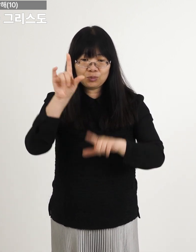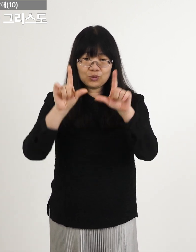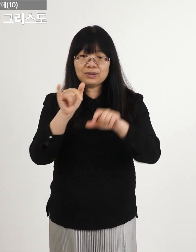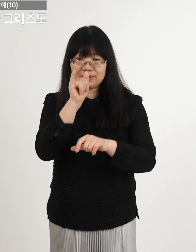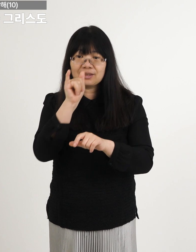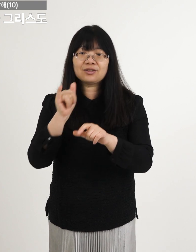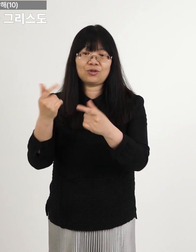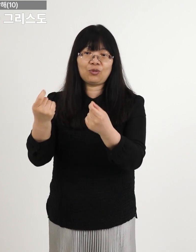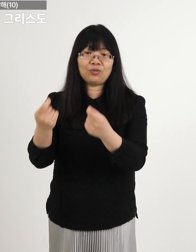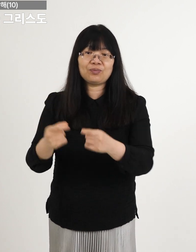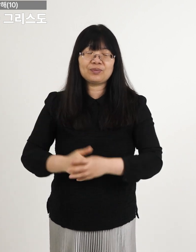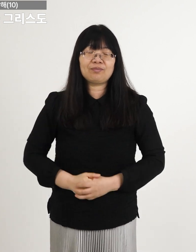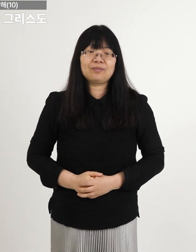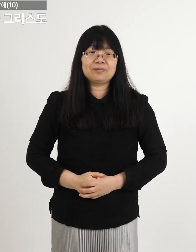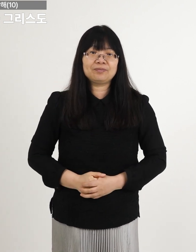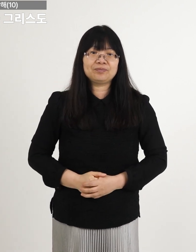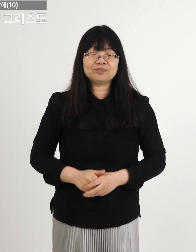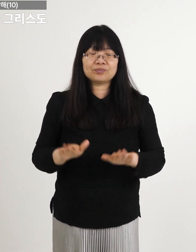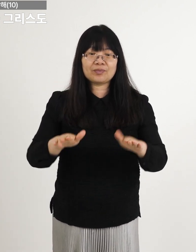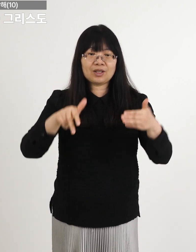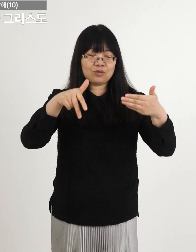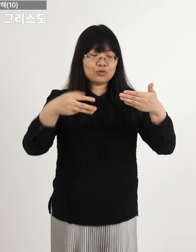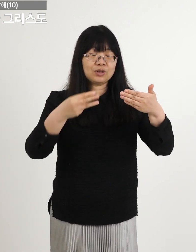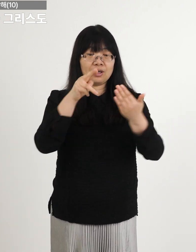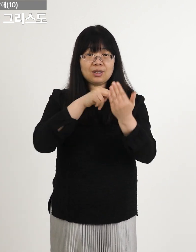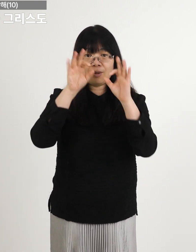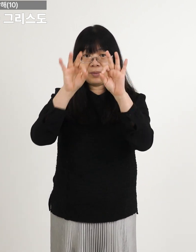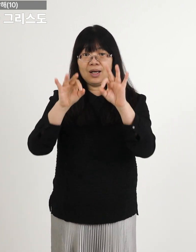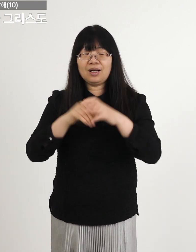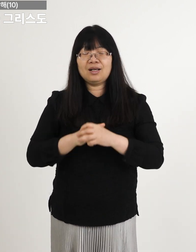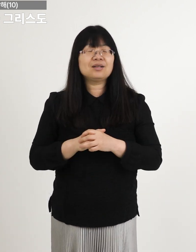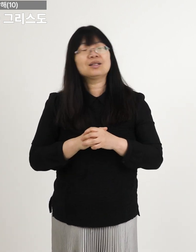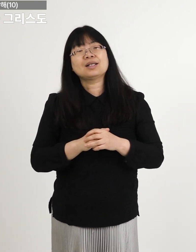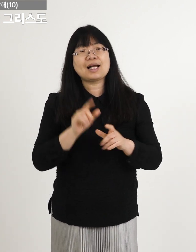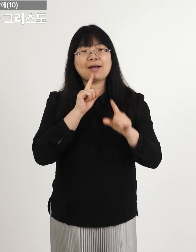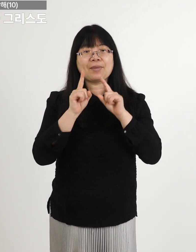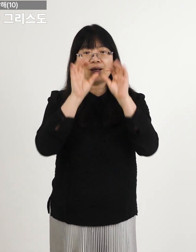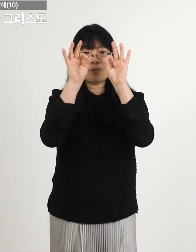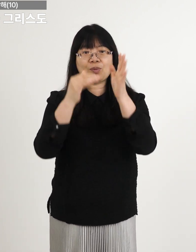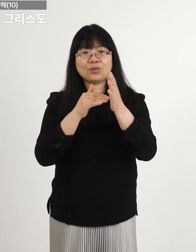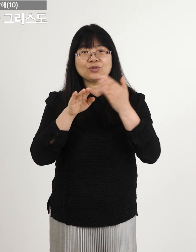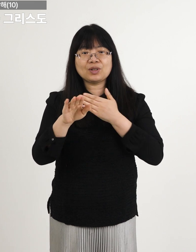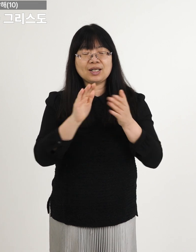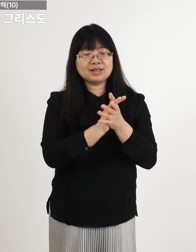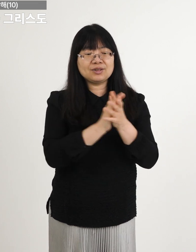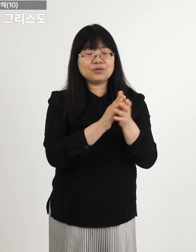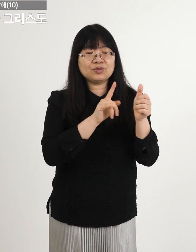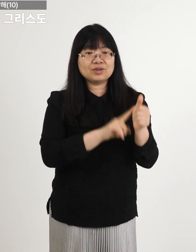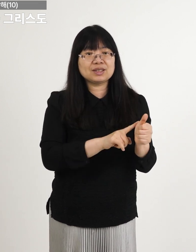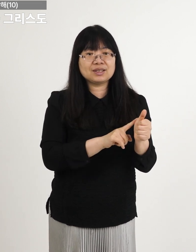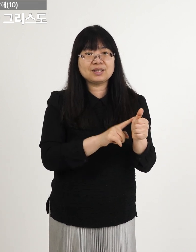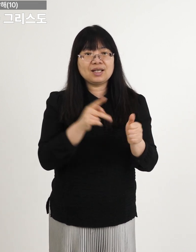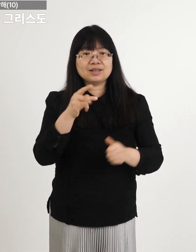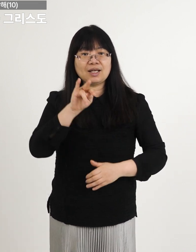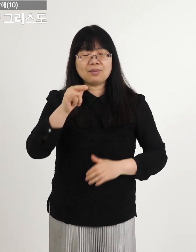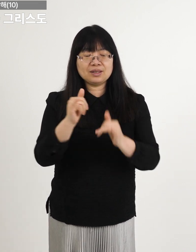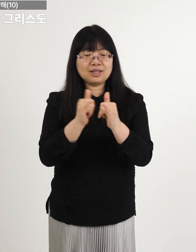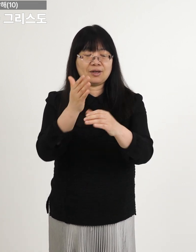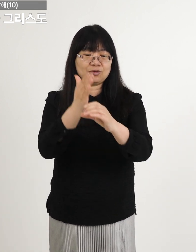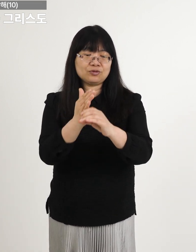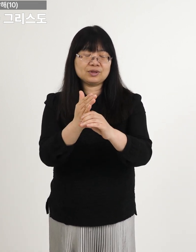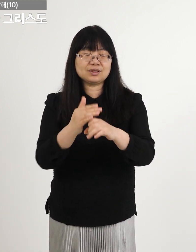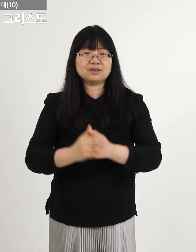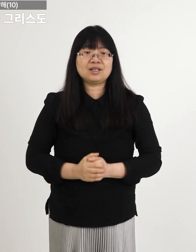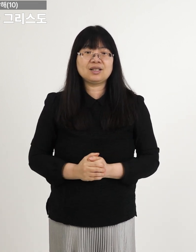있는 거죠. 자, 이제 9절을 보십시다. 이 얘기를 듣고 그 친구들이 대만 사람을 중심으로